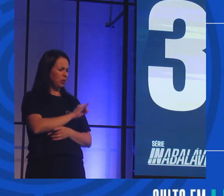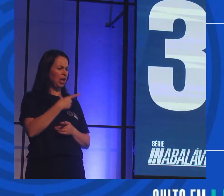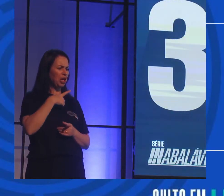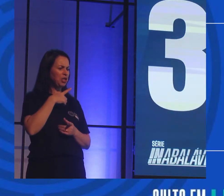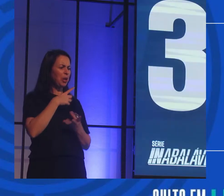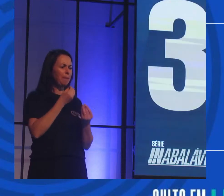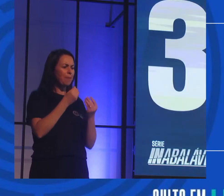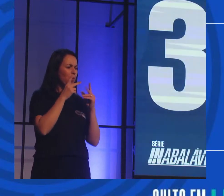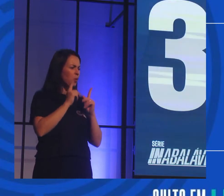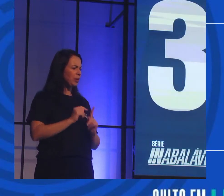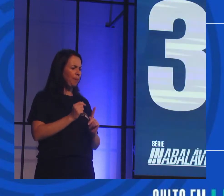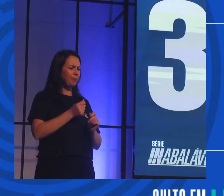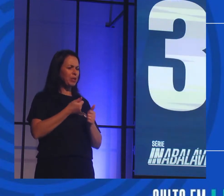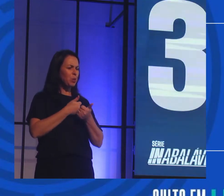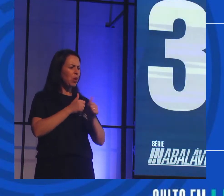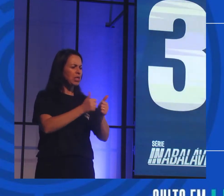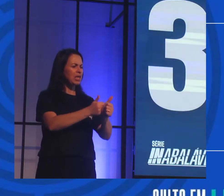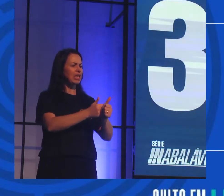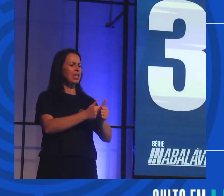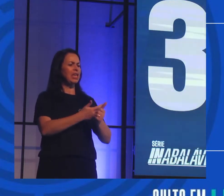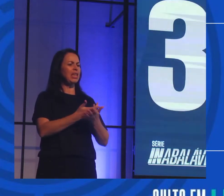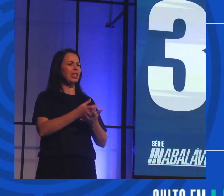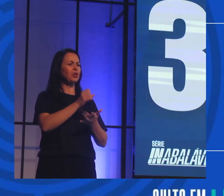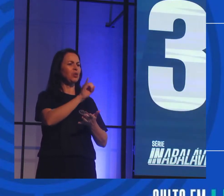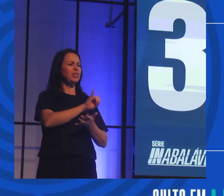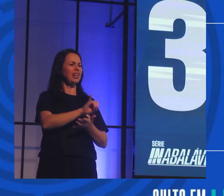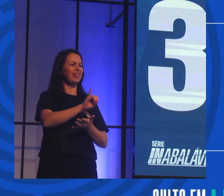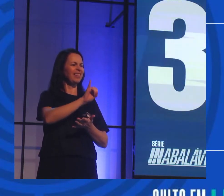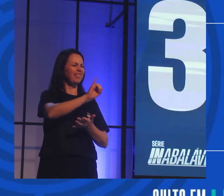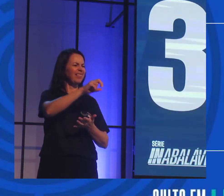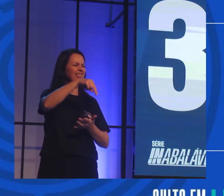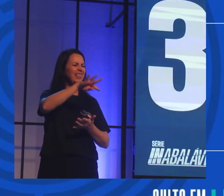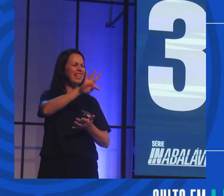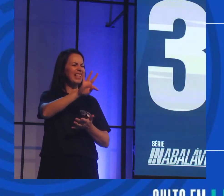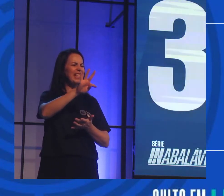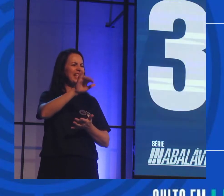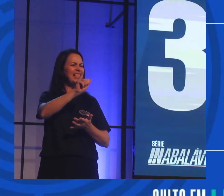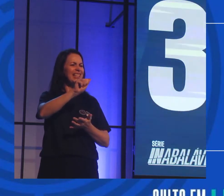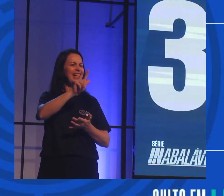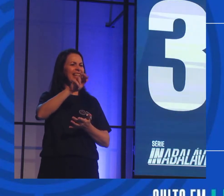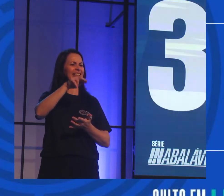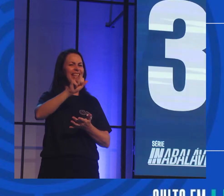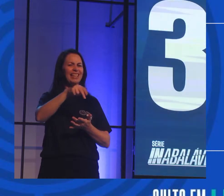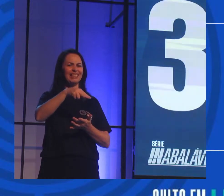Instagram, TikTok, lá sei eu o que existe mais. Você era um influencer.